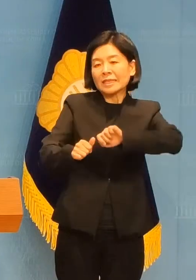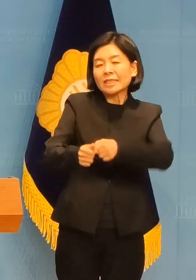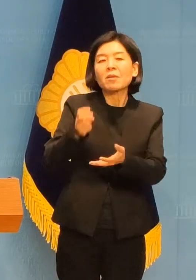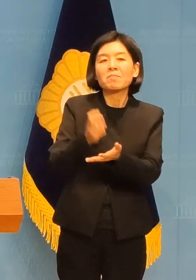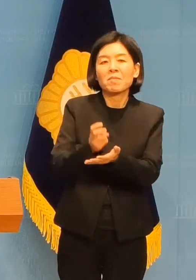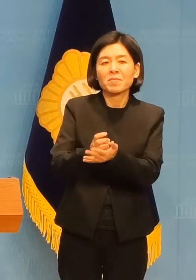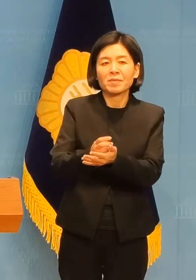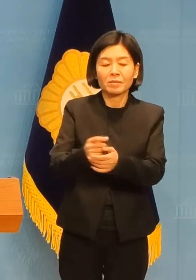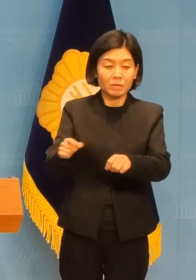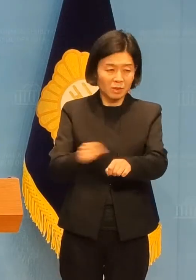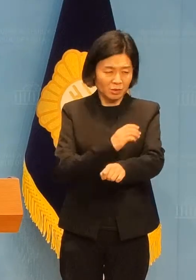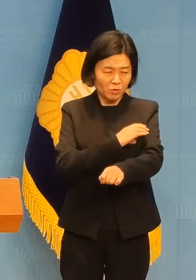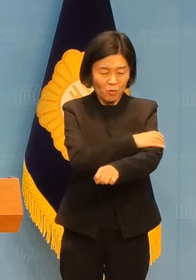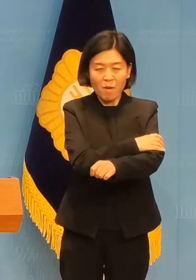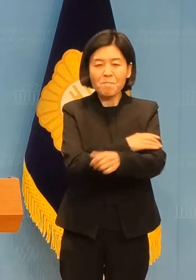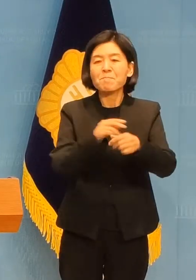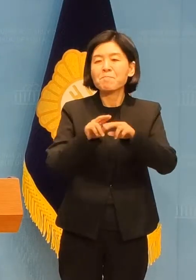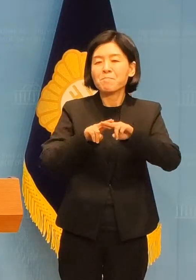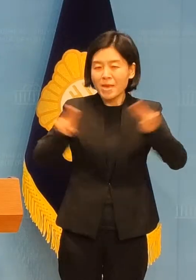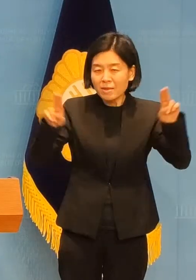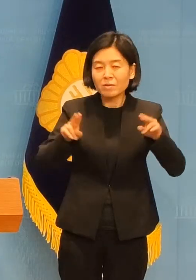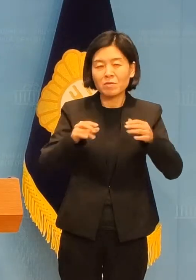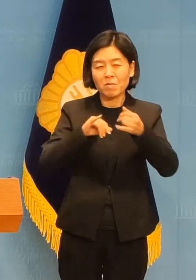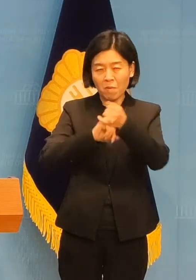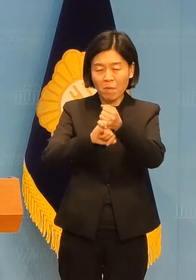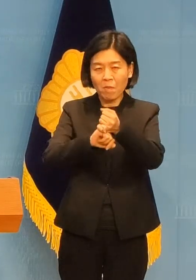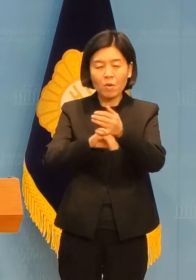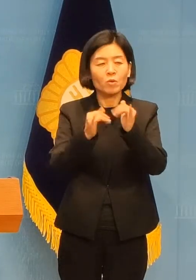폐지하고 국민의 검찰로 만들겠습니다.